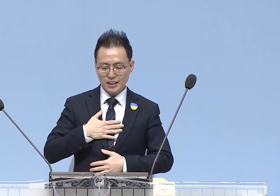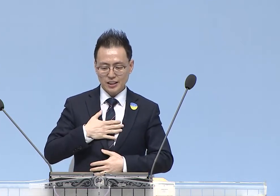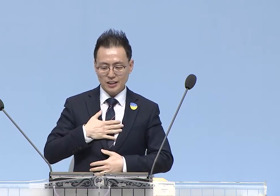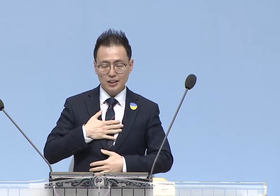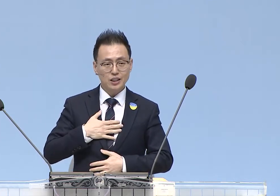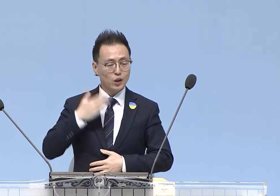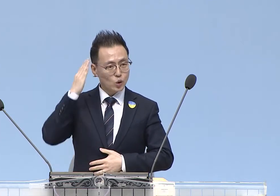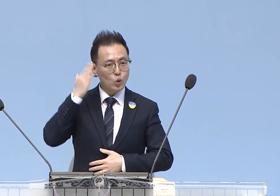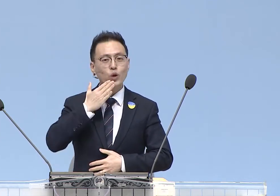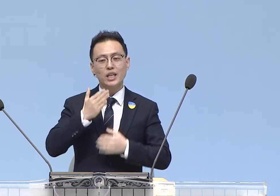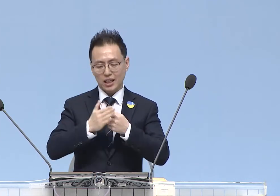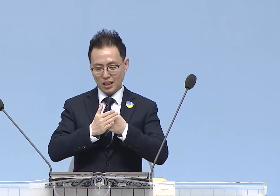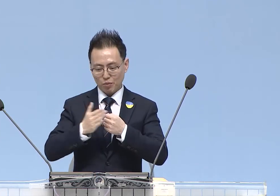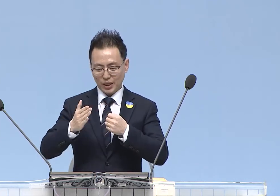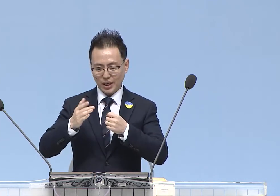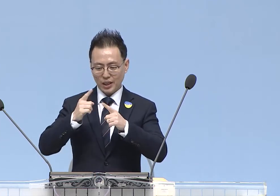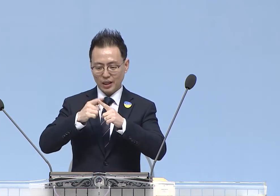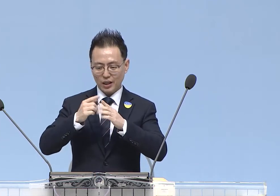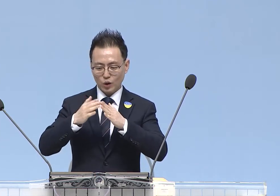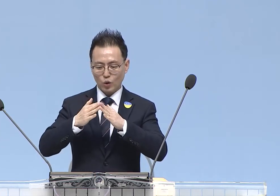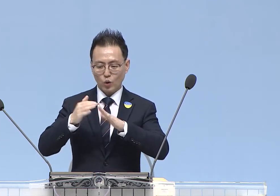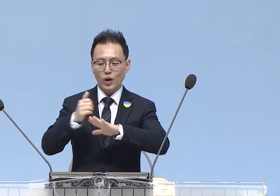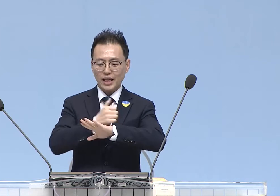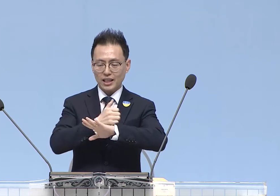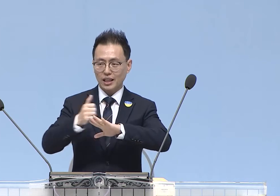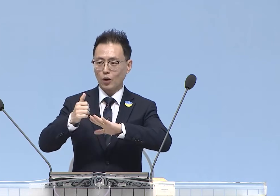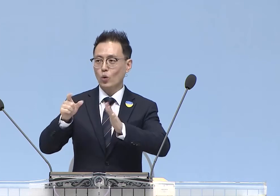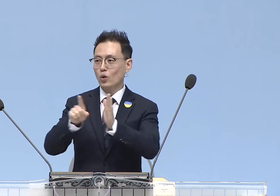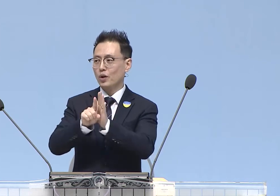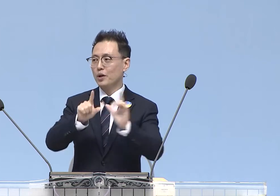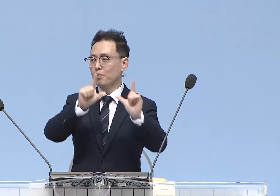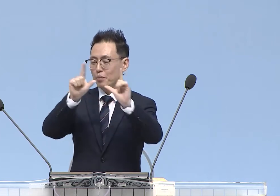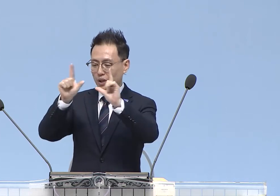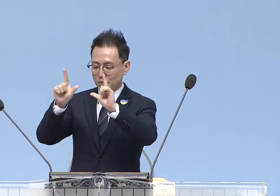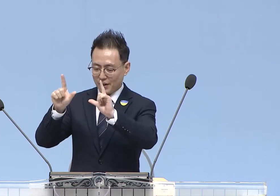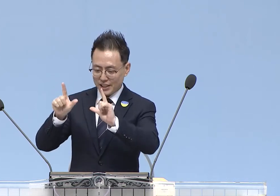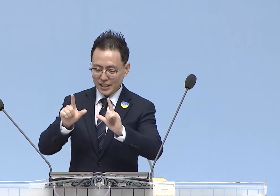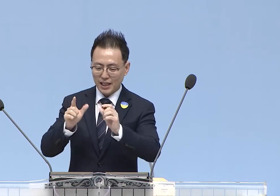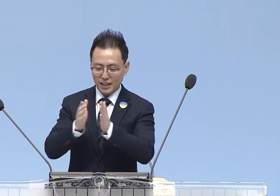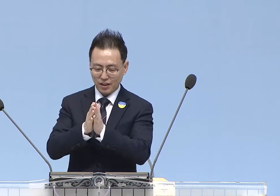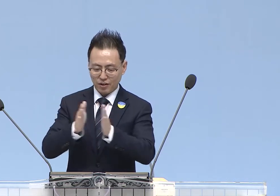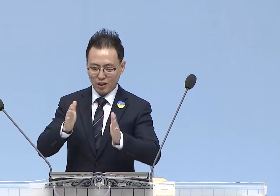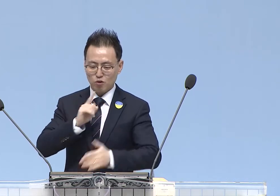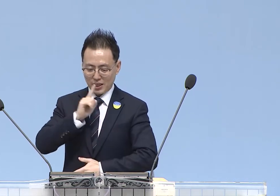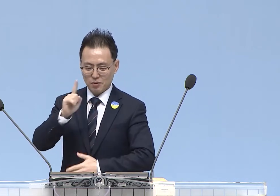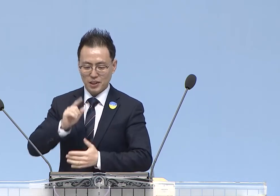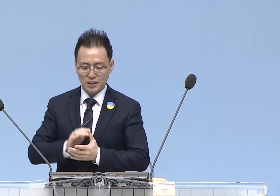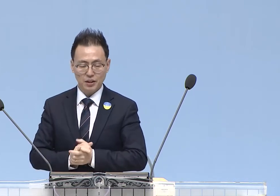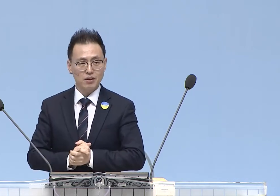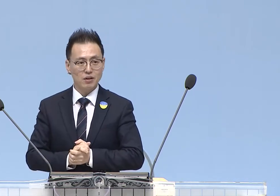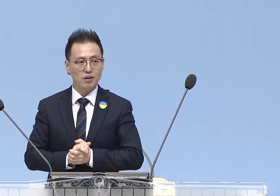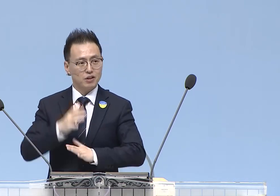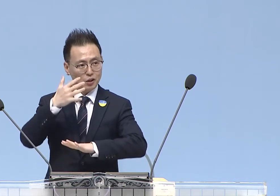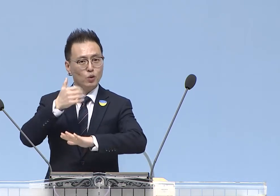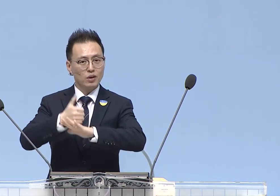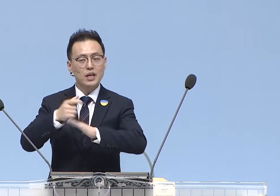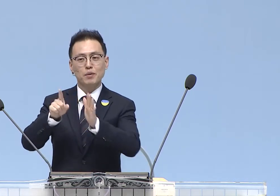자신은 농인이기 때문에 교회에 다니게 됐고 믿음 생활 시작하게 되었다라고 말씀을 하세요. 그리고